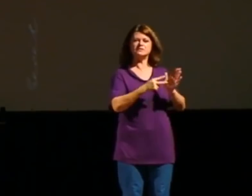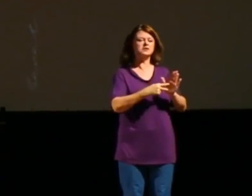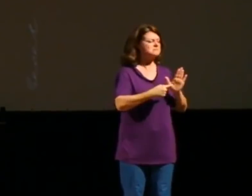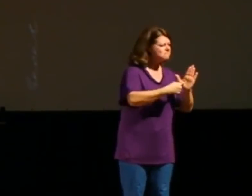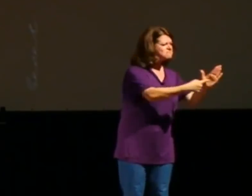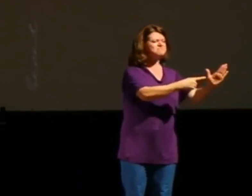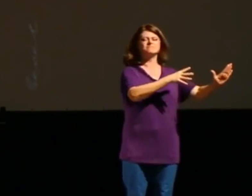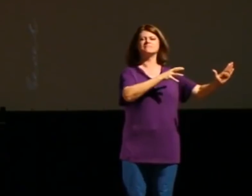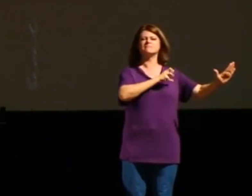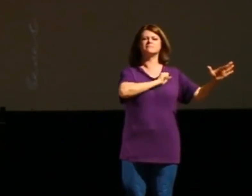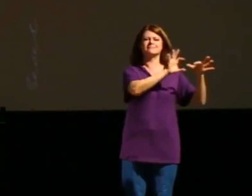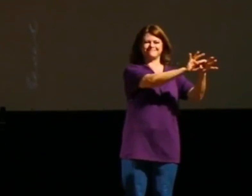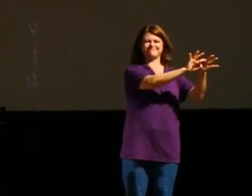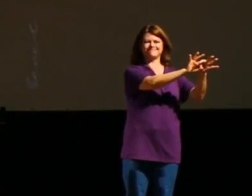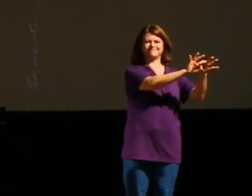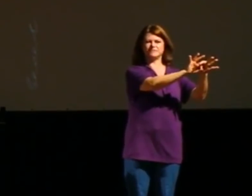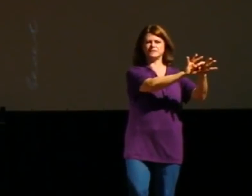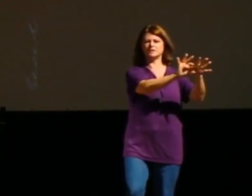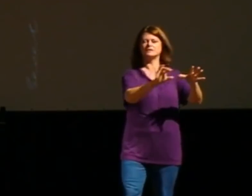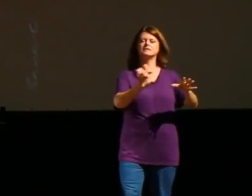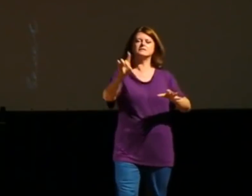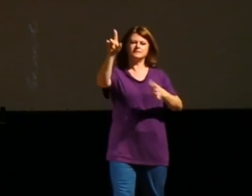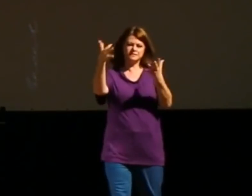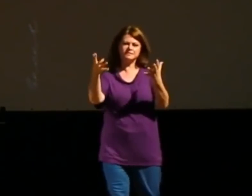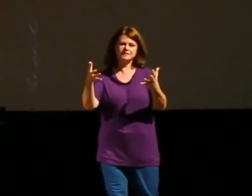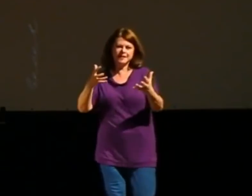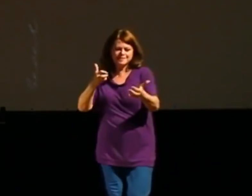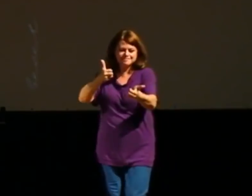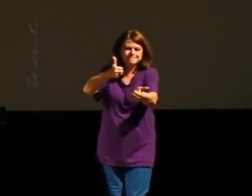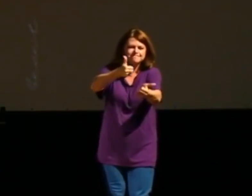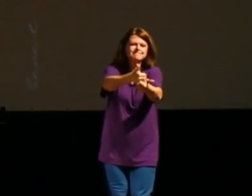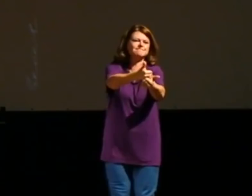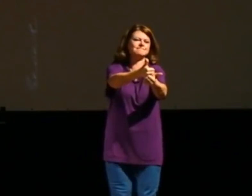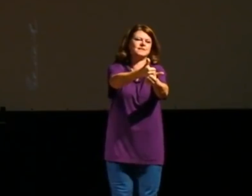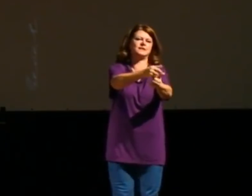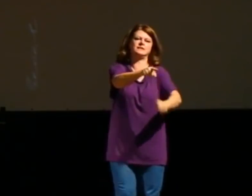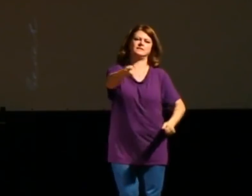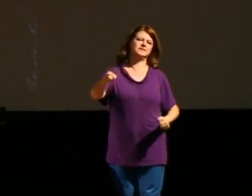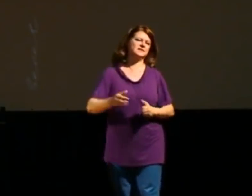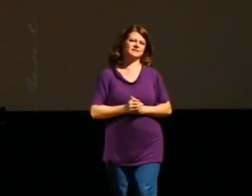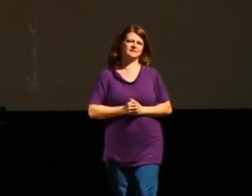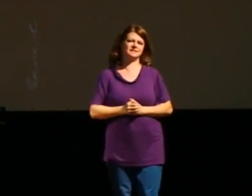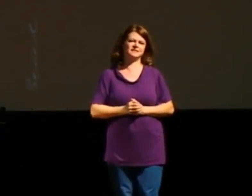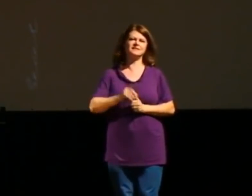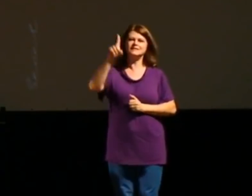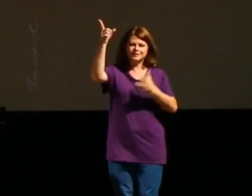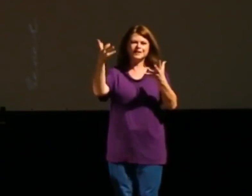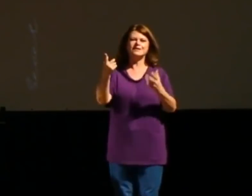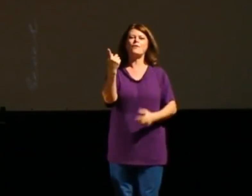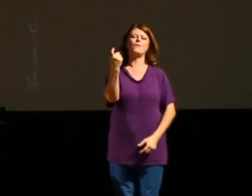aproximar da gente. Deus, ele não quer ser o número um da tua vida, ele quer ser o único na tua